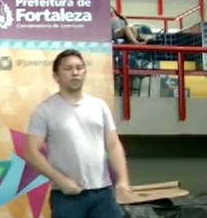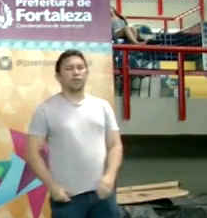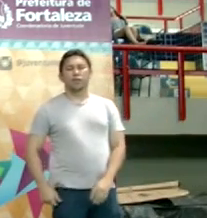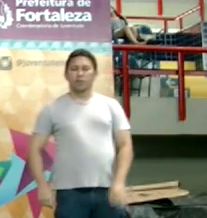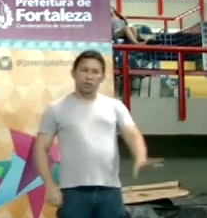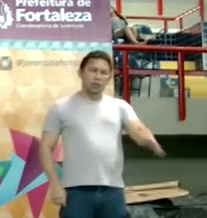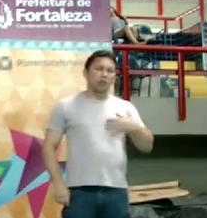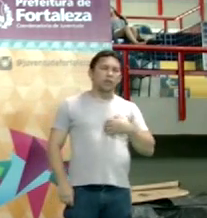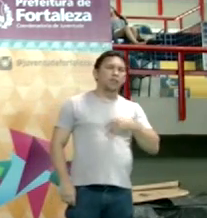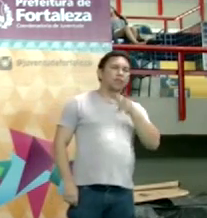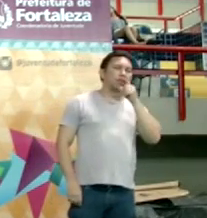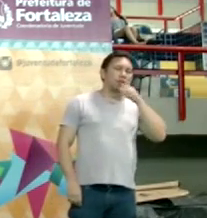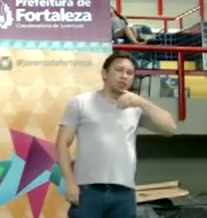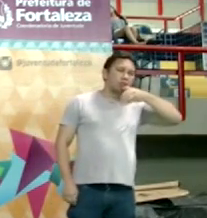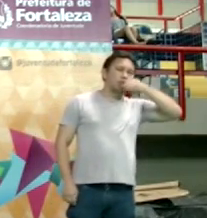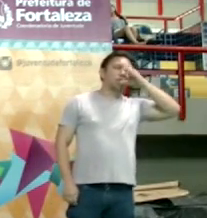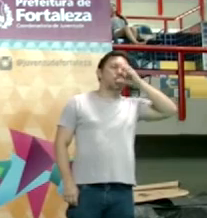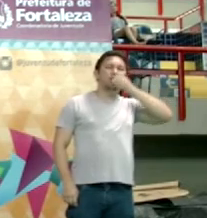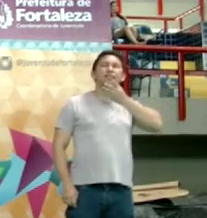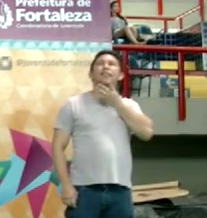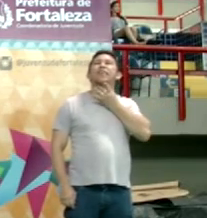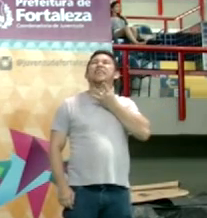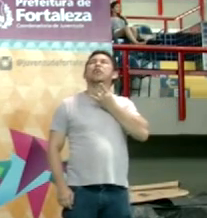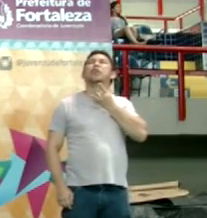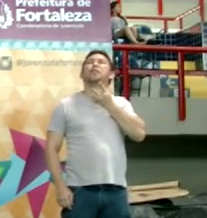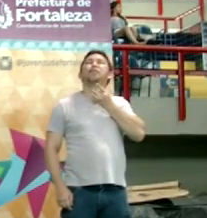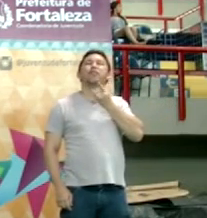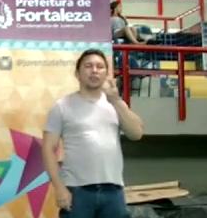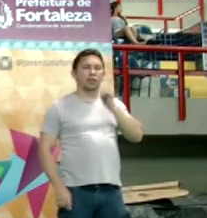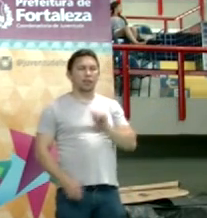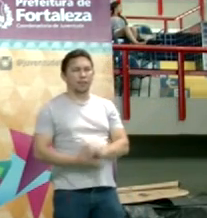Só uma aguinha aqui para melar o bico.